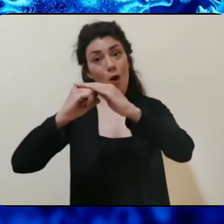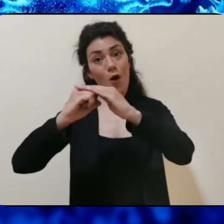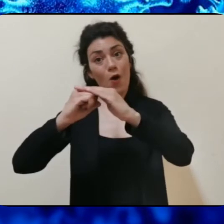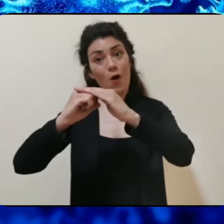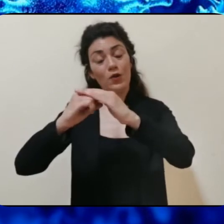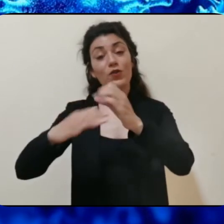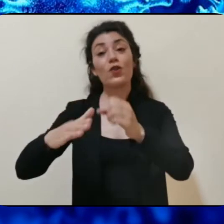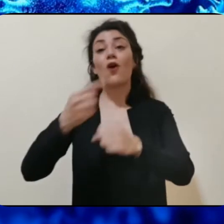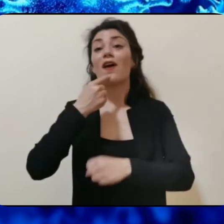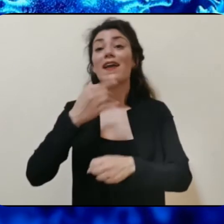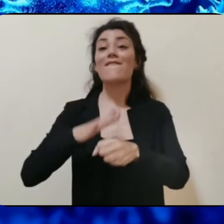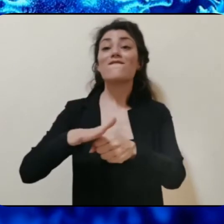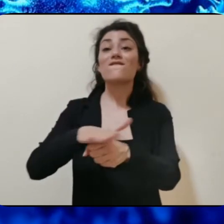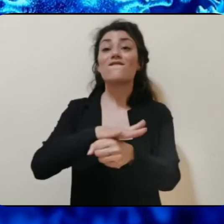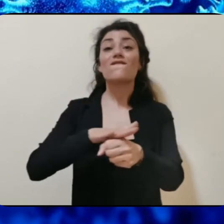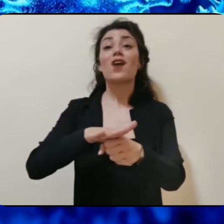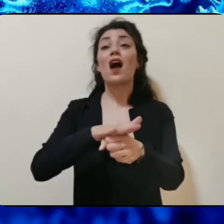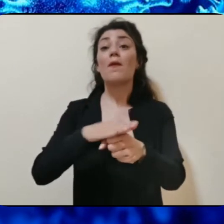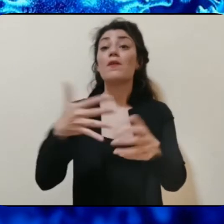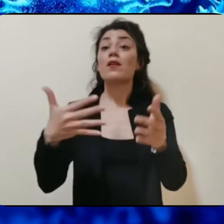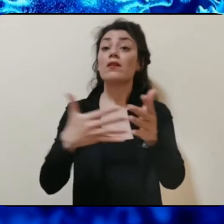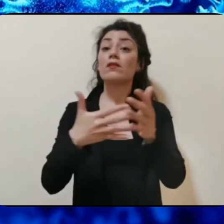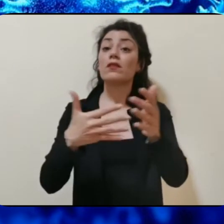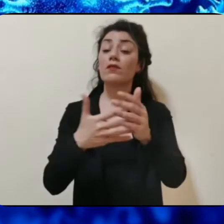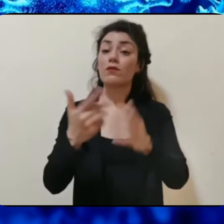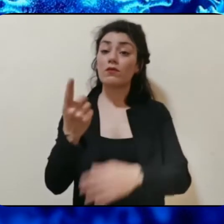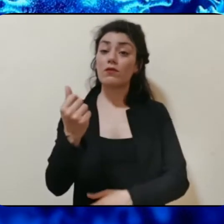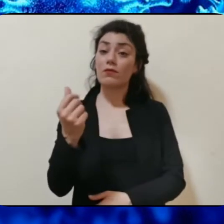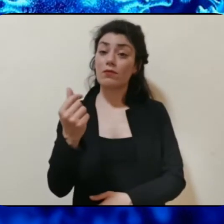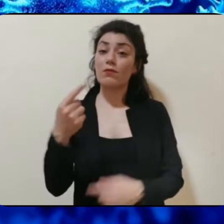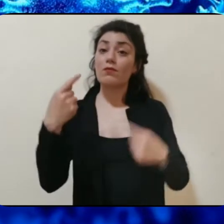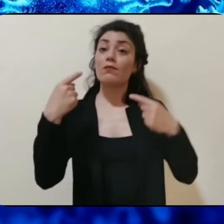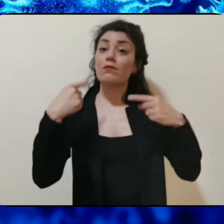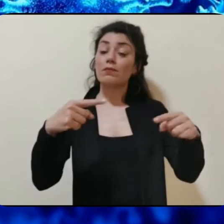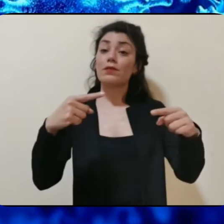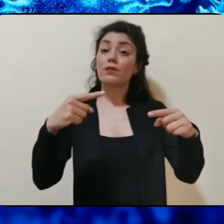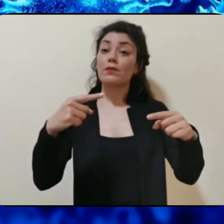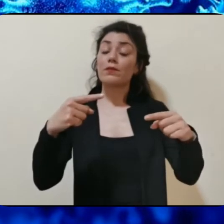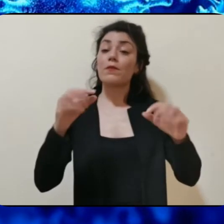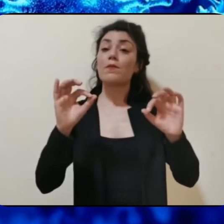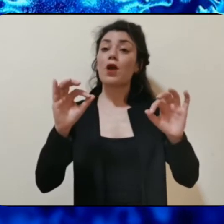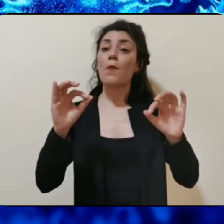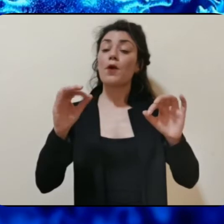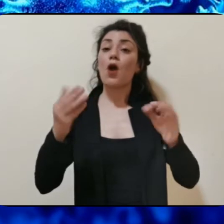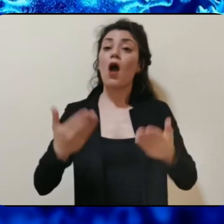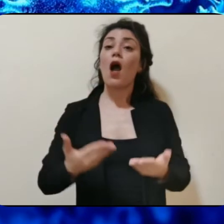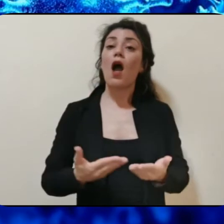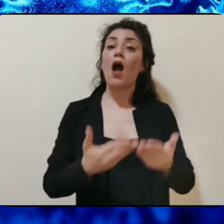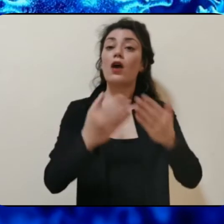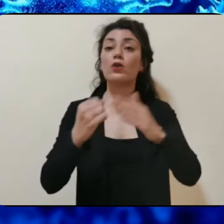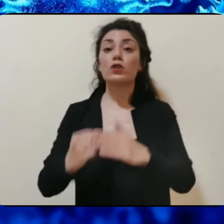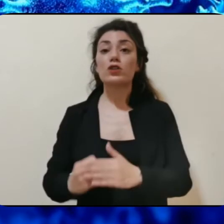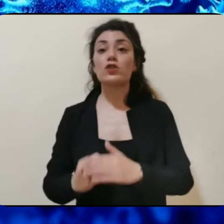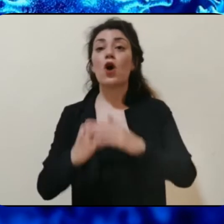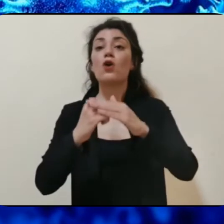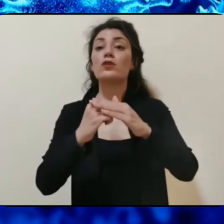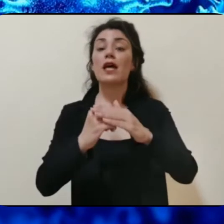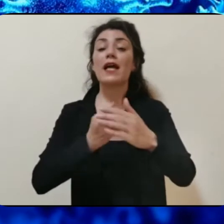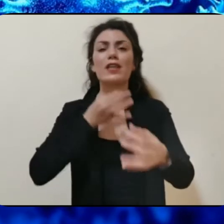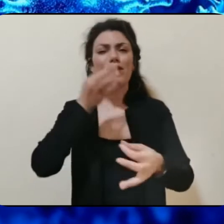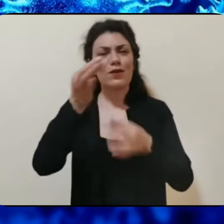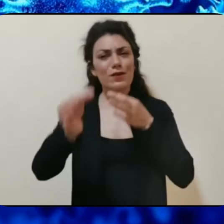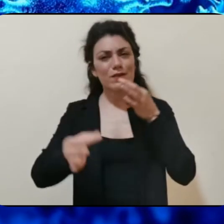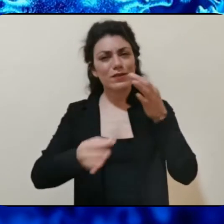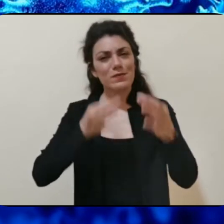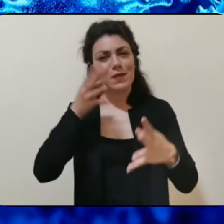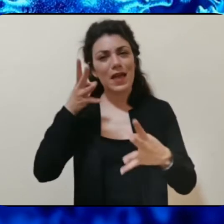sostegno alle famiglie che ne hanno bisogno e sono una serie di aiuti complessivi di cui adesso